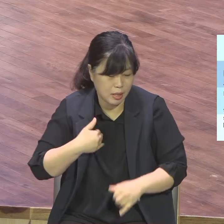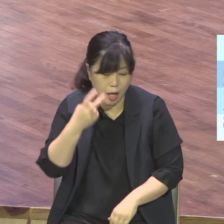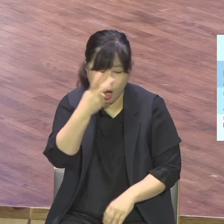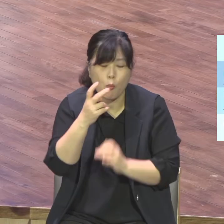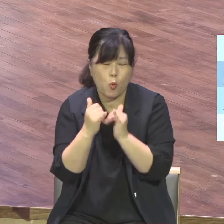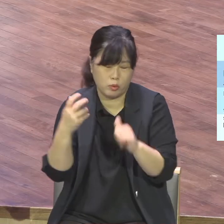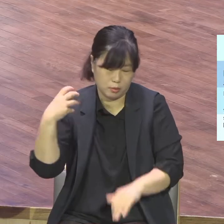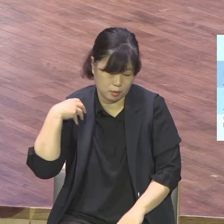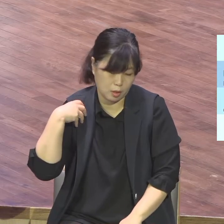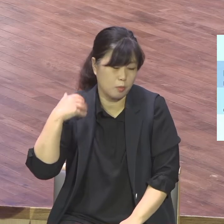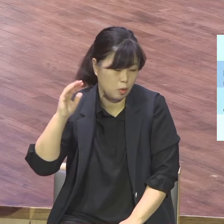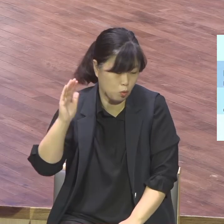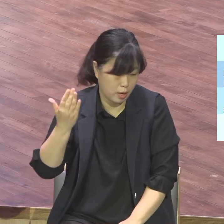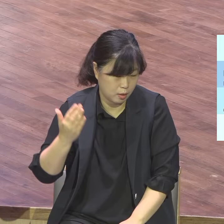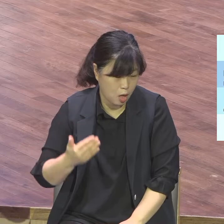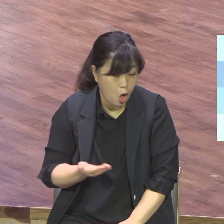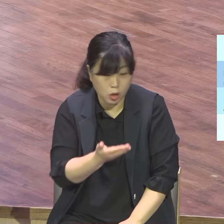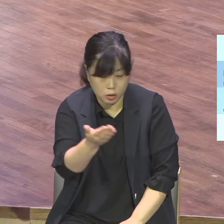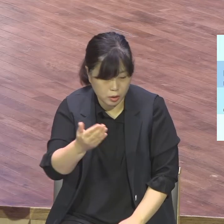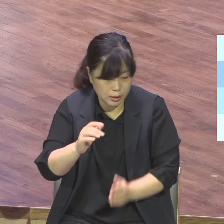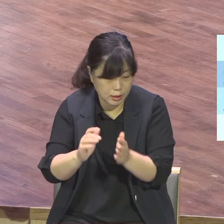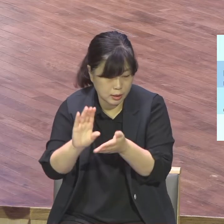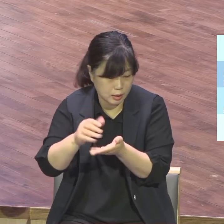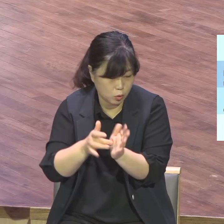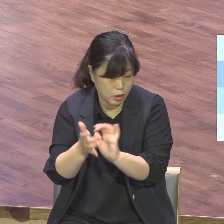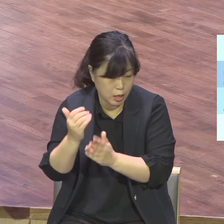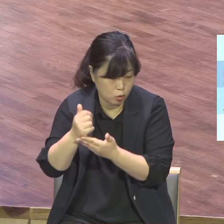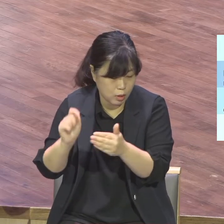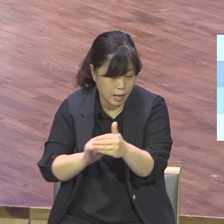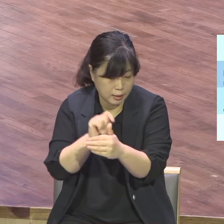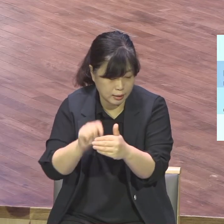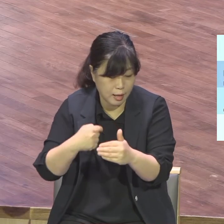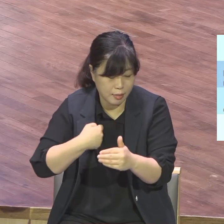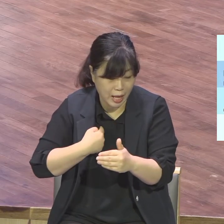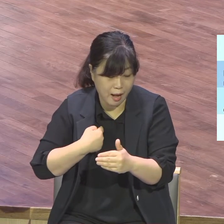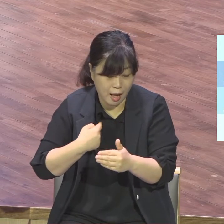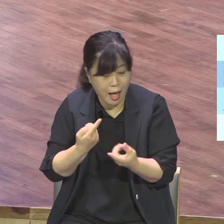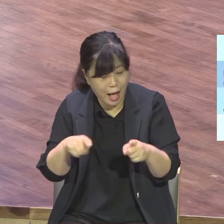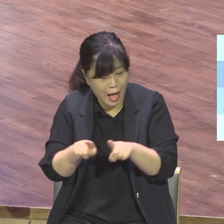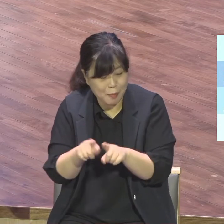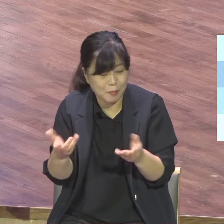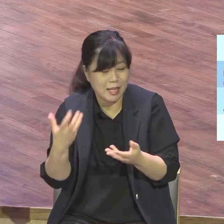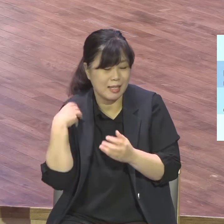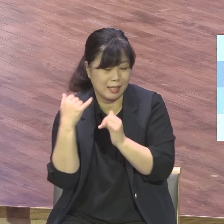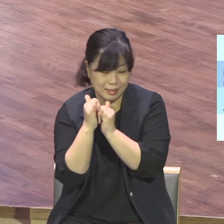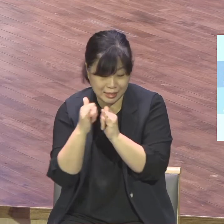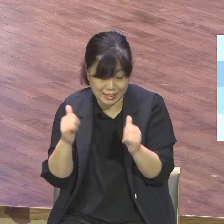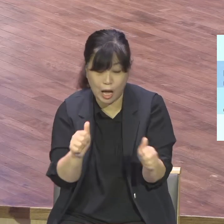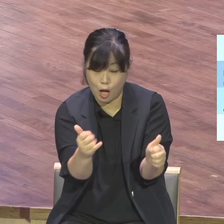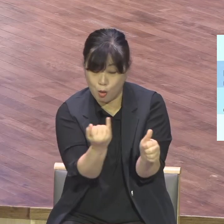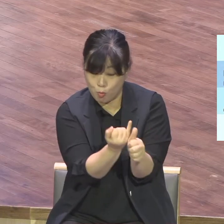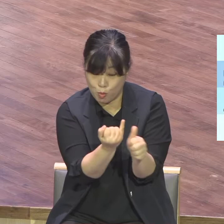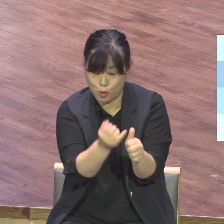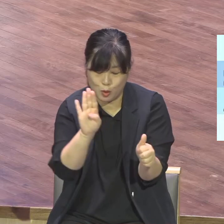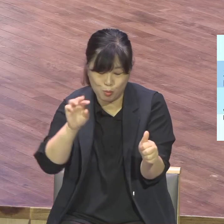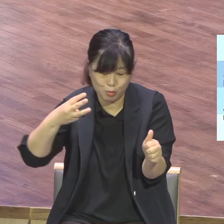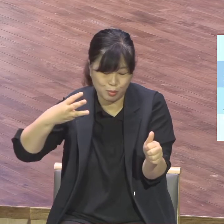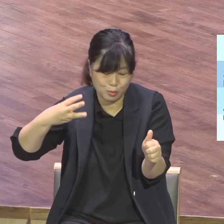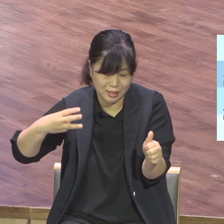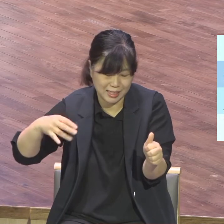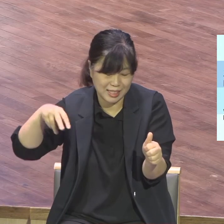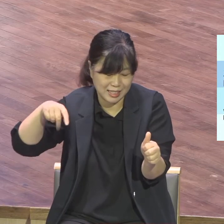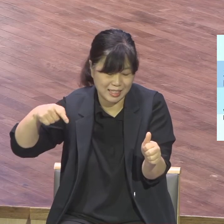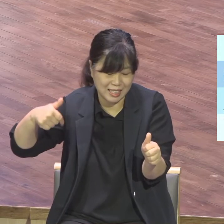나의 보호자가 되었음이라. 너희는 그리스도 예수 안에서 나의 동역자들인 브리사가와 아굴라에게